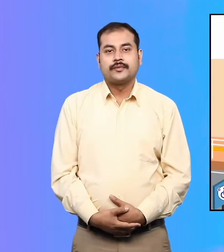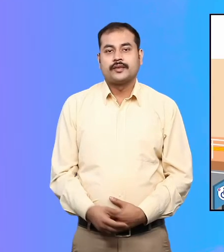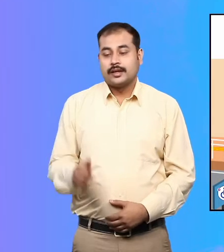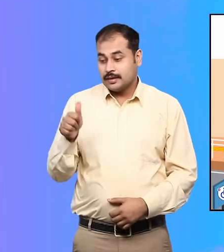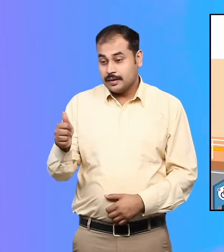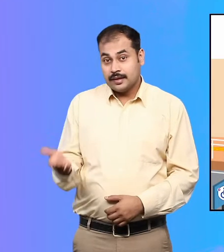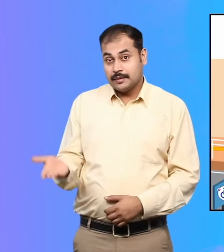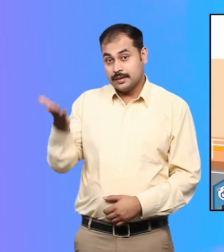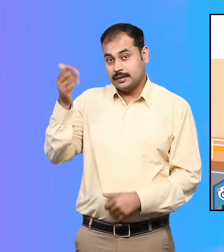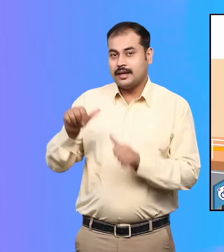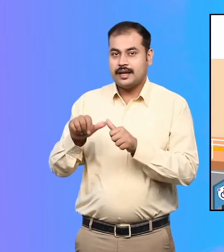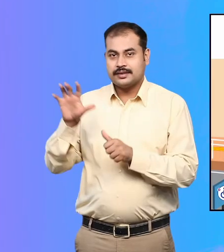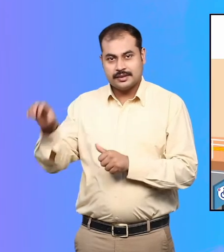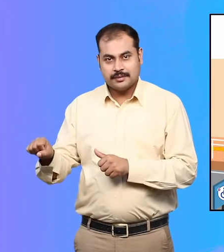की सुरम्य लेफ्ट